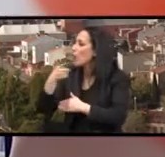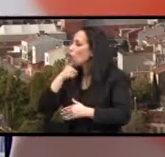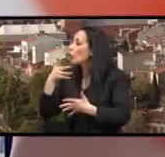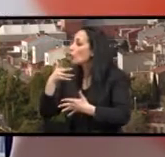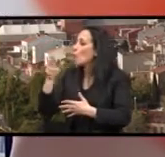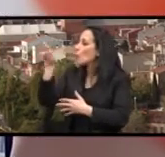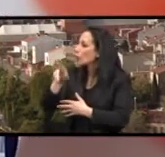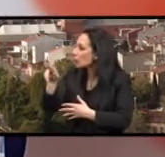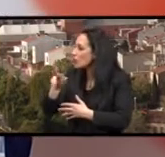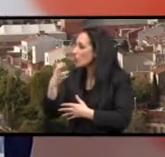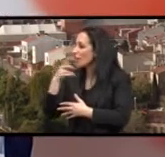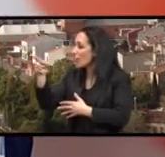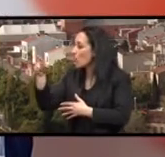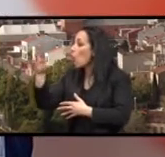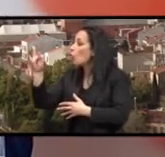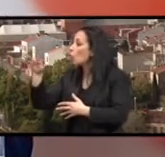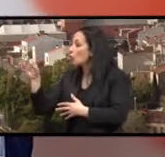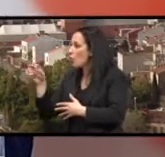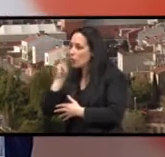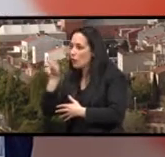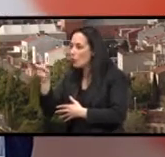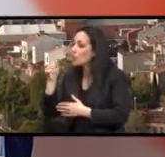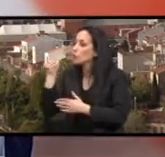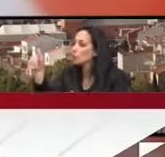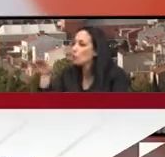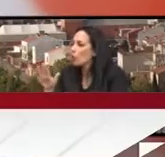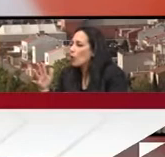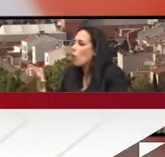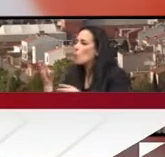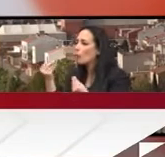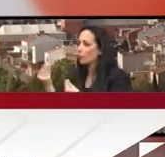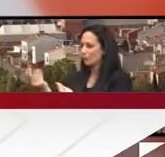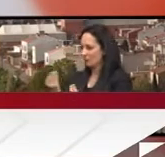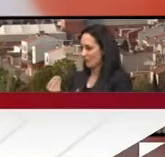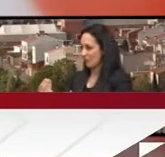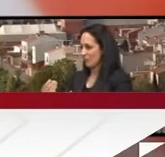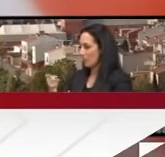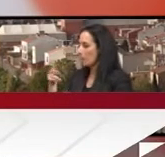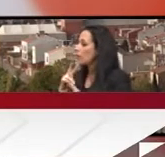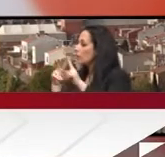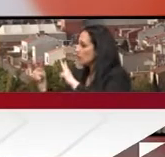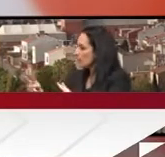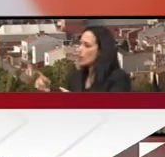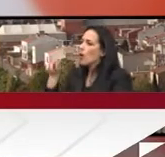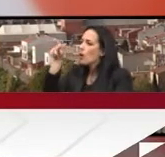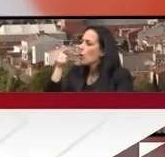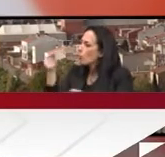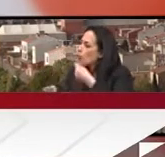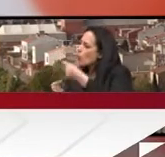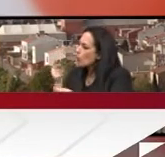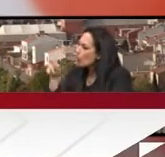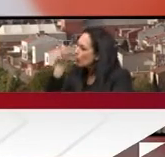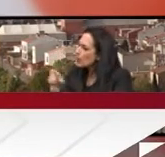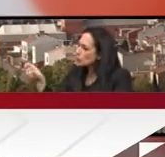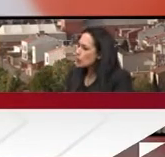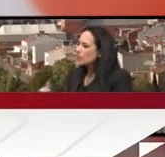fi. No, a veure, jo el veig esperançador en el sentit de que la gent es mobilitza, la gent és conscient cada vegada més de que les coses han de